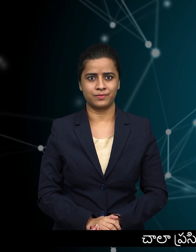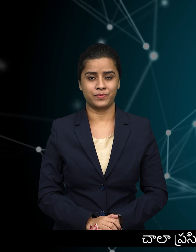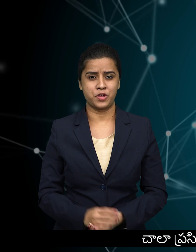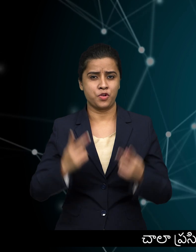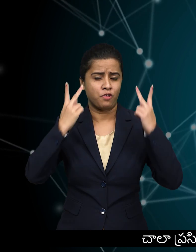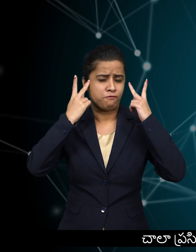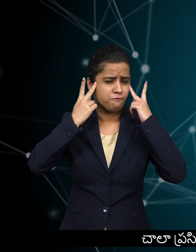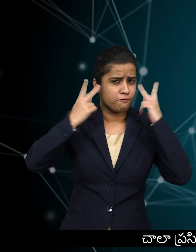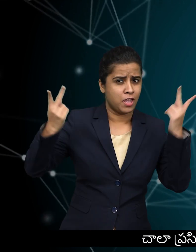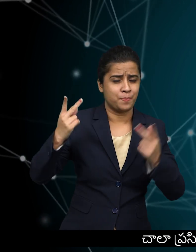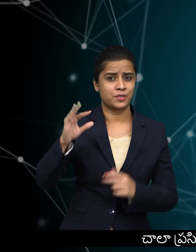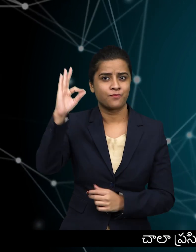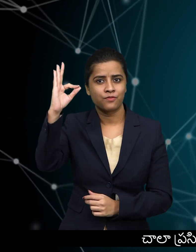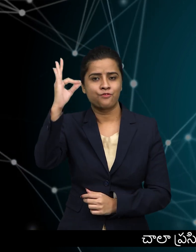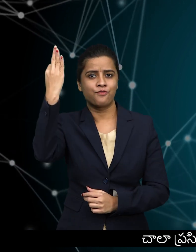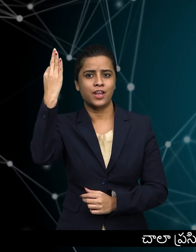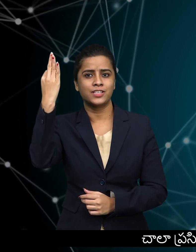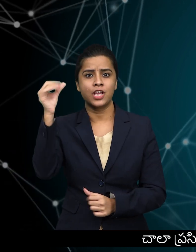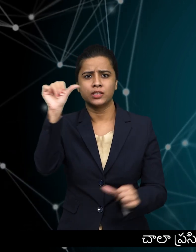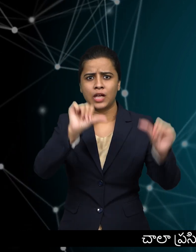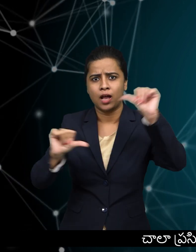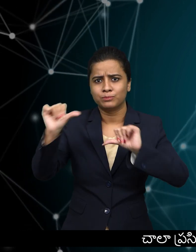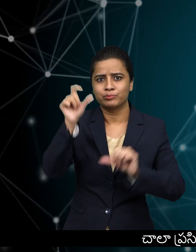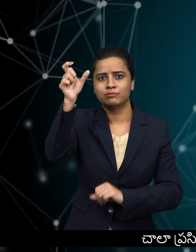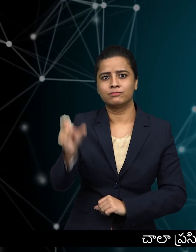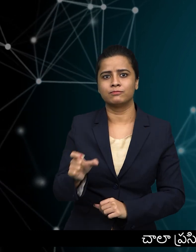చాలా ప్రసిద్ధ ఫ్రెంచ్ శాస్త్రవేత్త